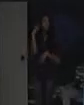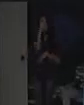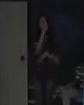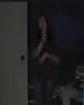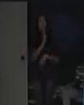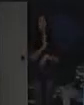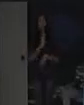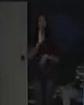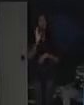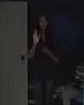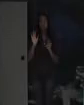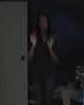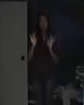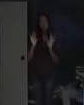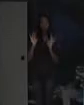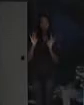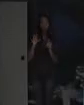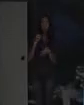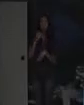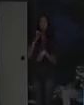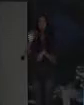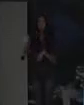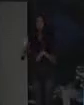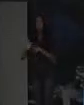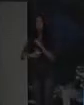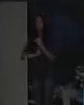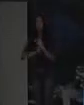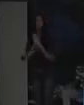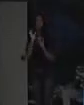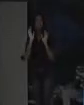100 anos da história dentro de nossa cidade.